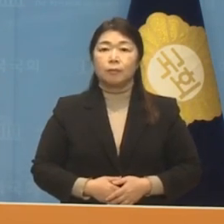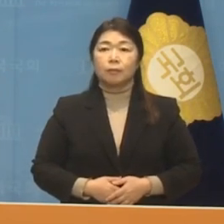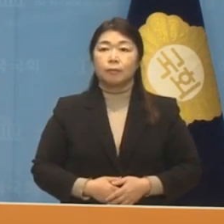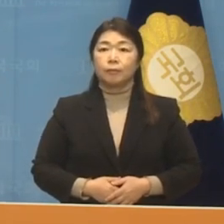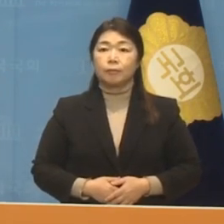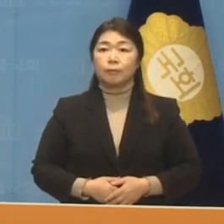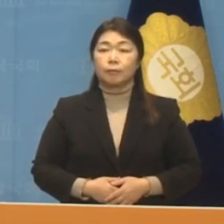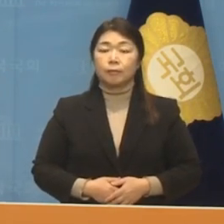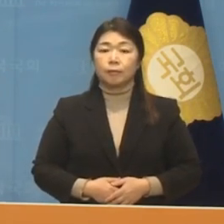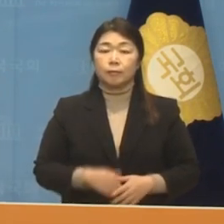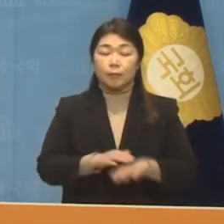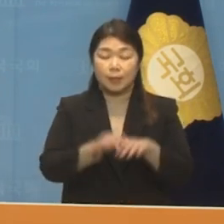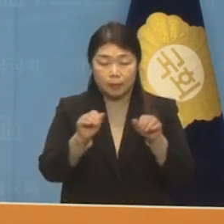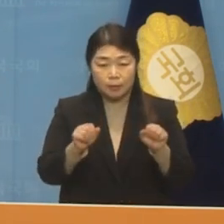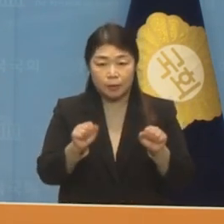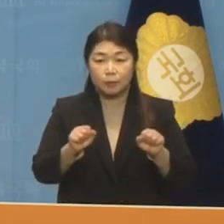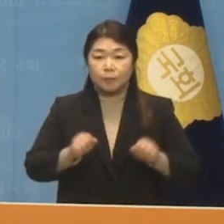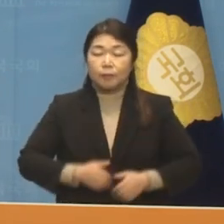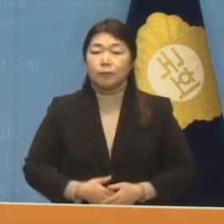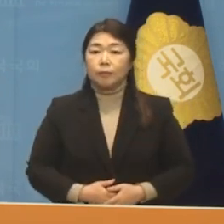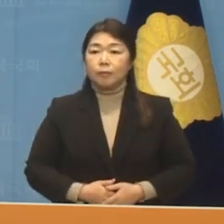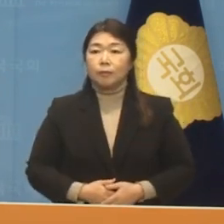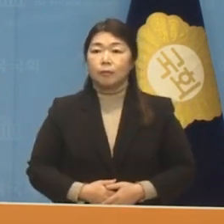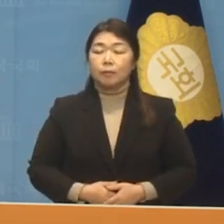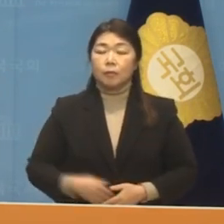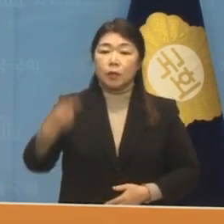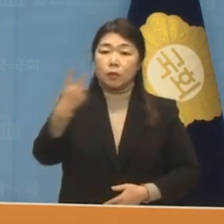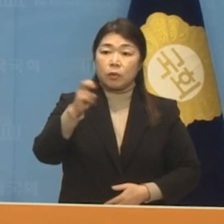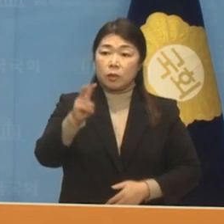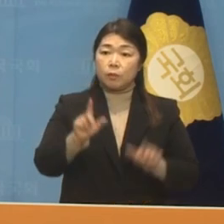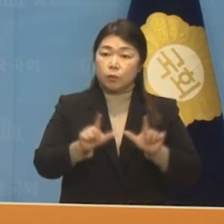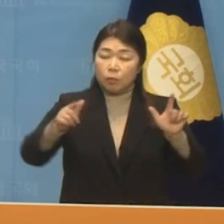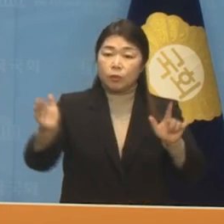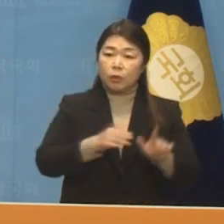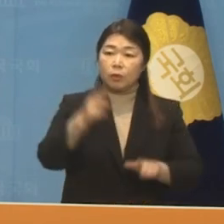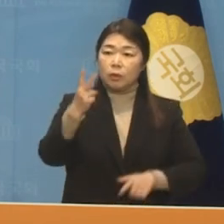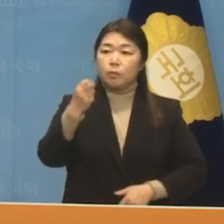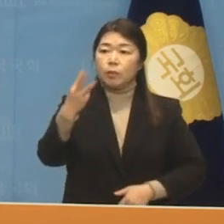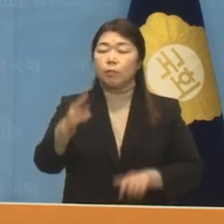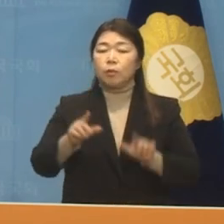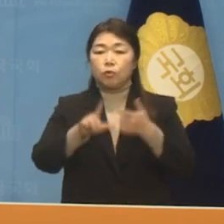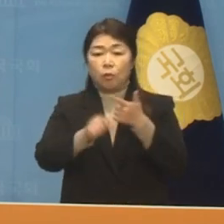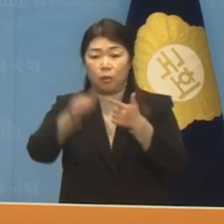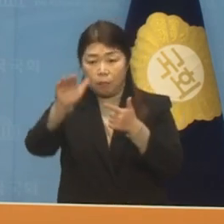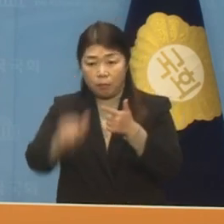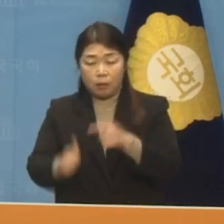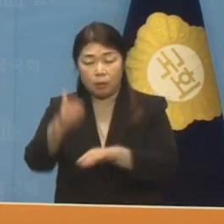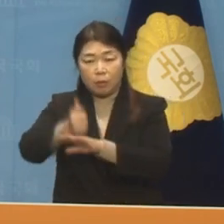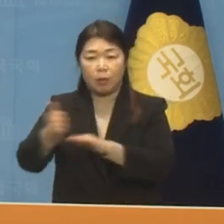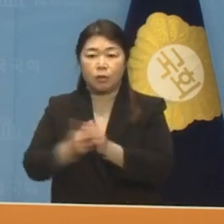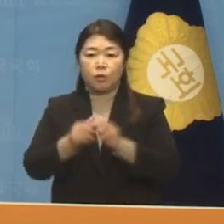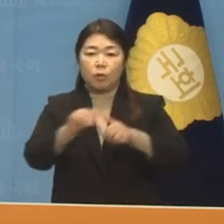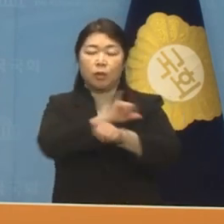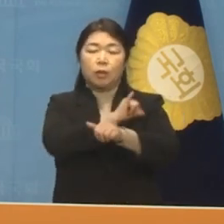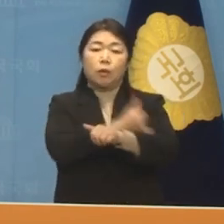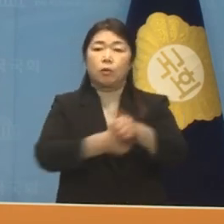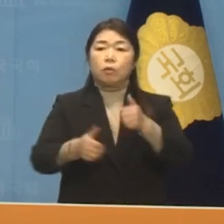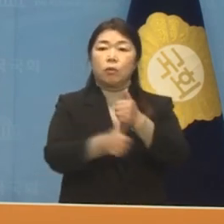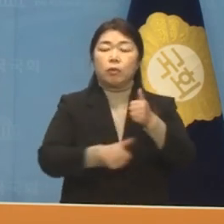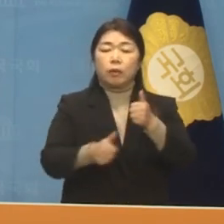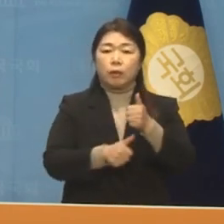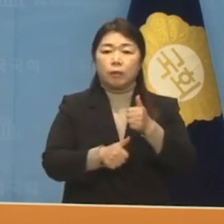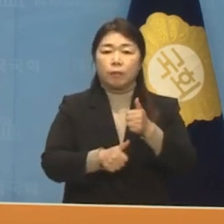네, 안녕하세요. 저는 2020년부터 23년 6월 말까지 국가인권위원회